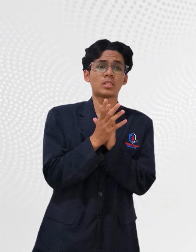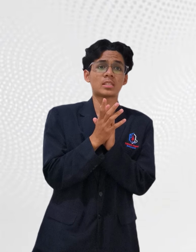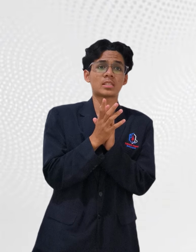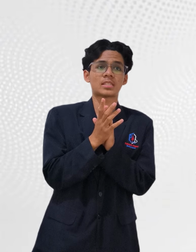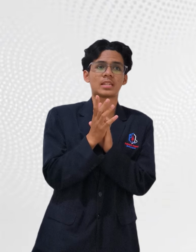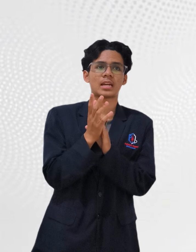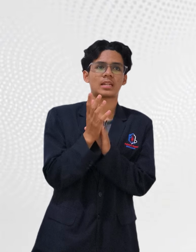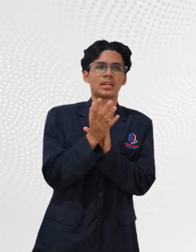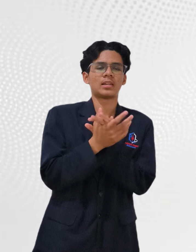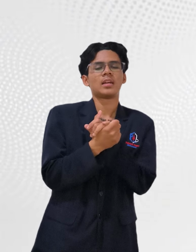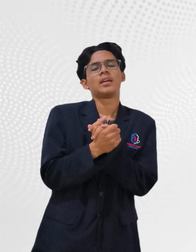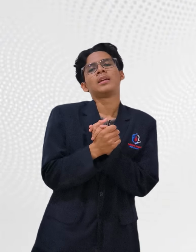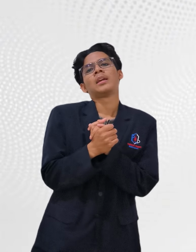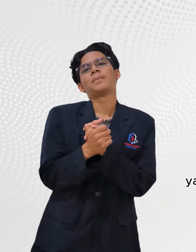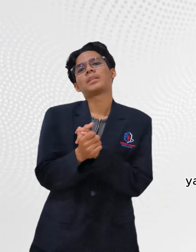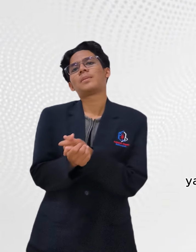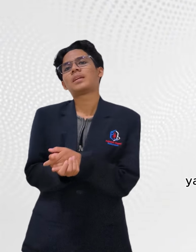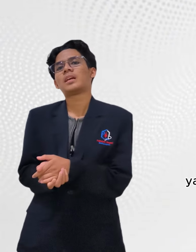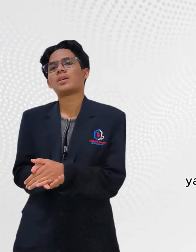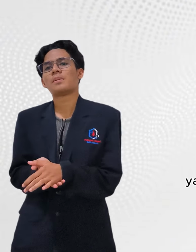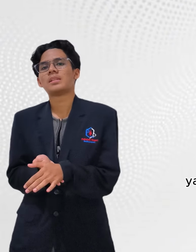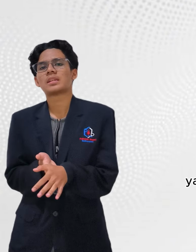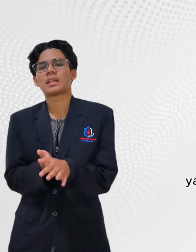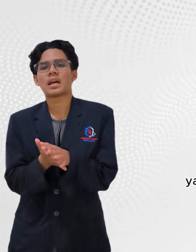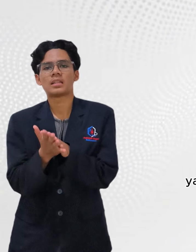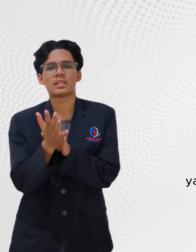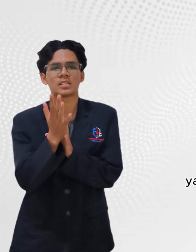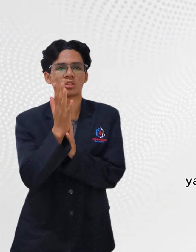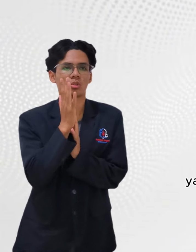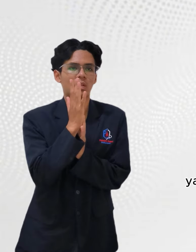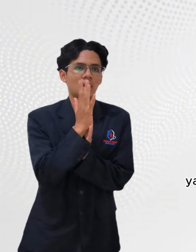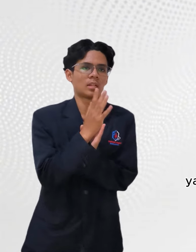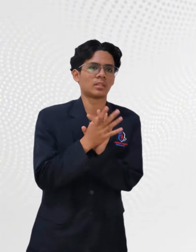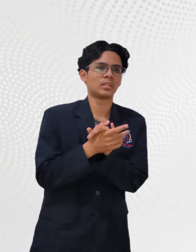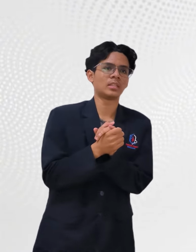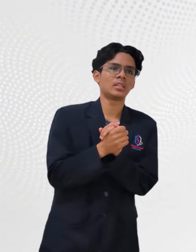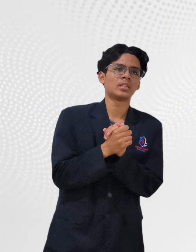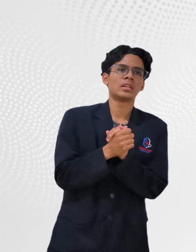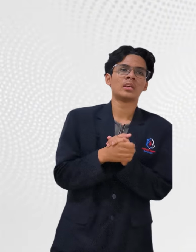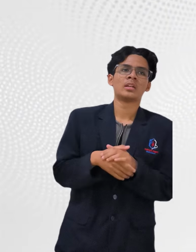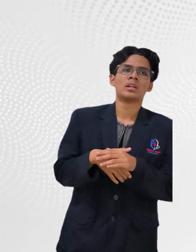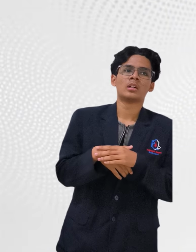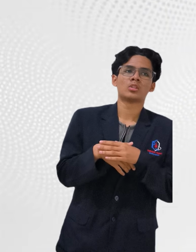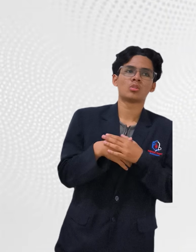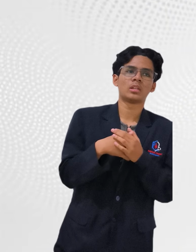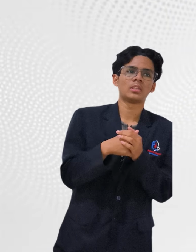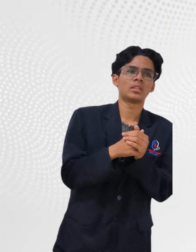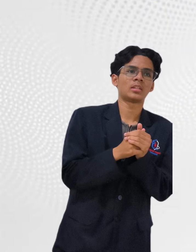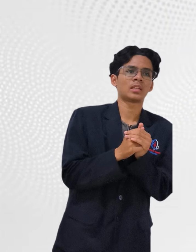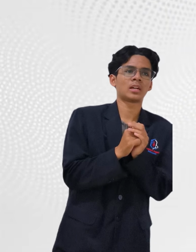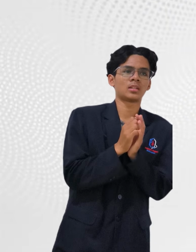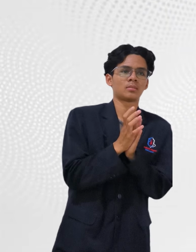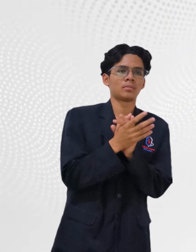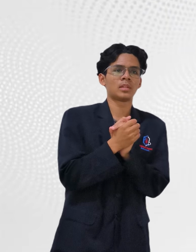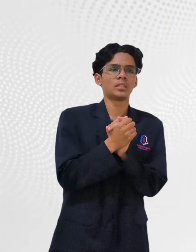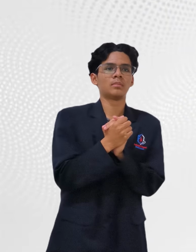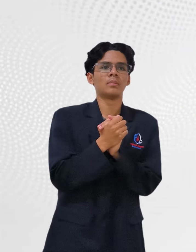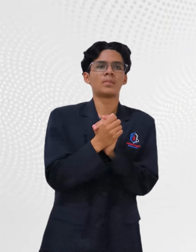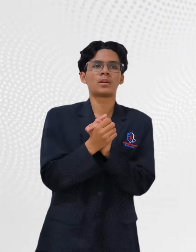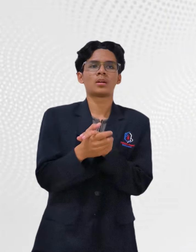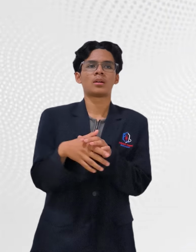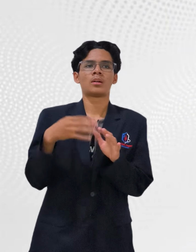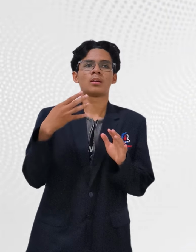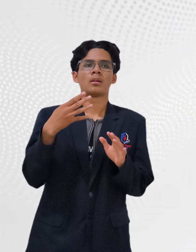pada sirkuit sederhana. Yang pertama kita akan menjelaskan analisis nodal. Jadi nodal ini kita akan